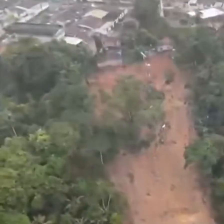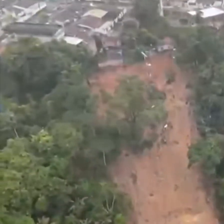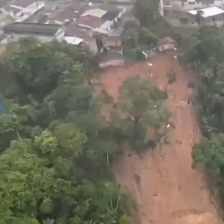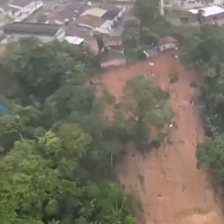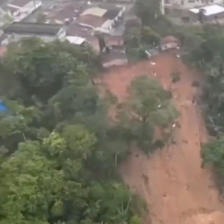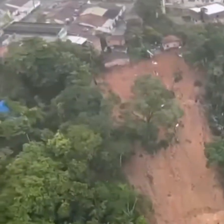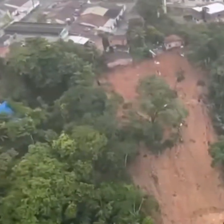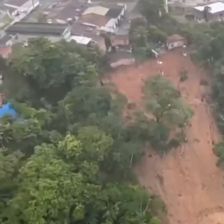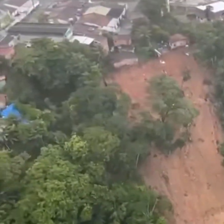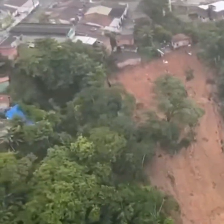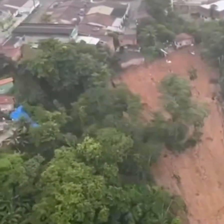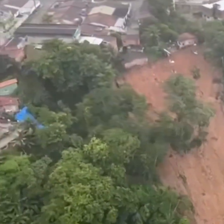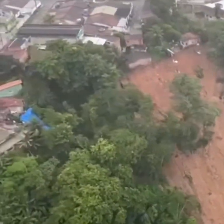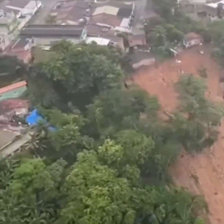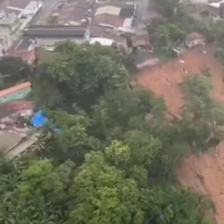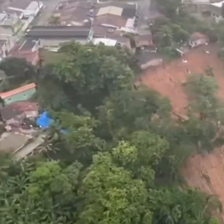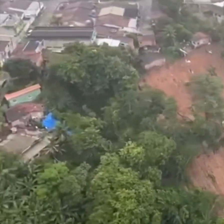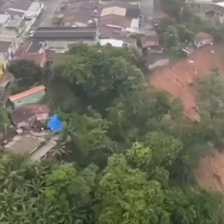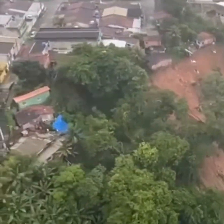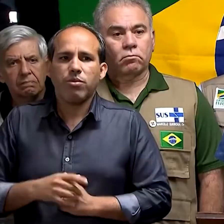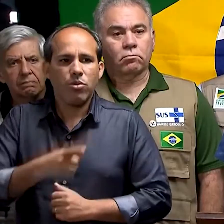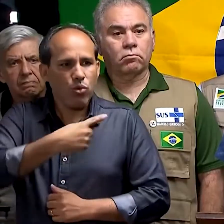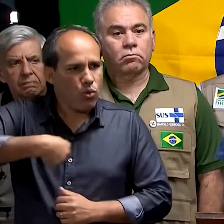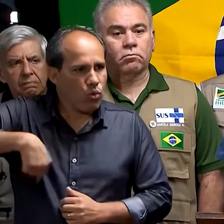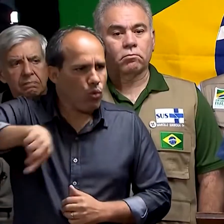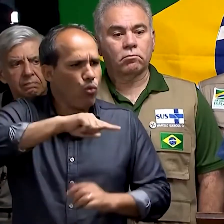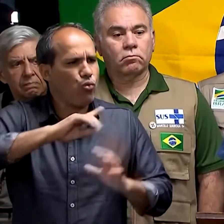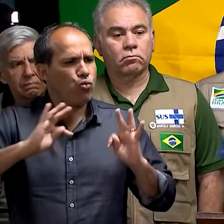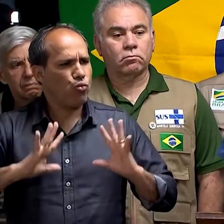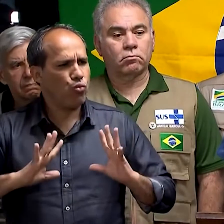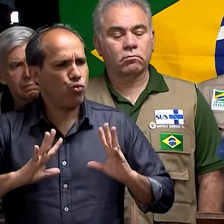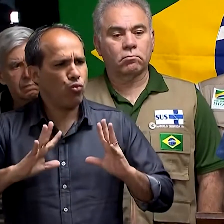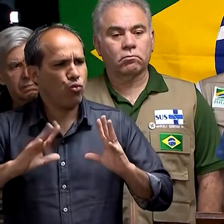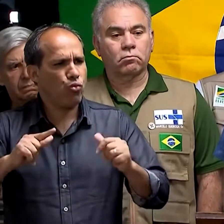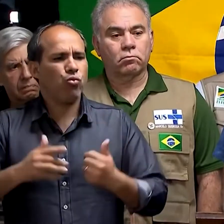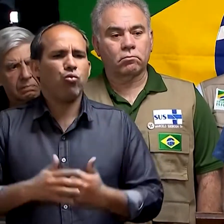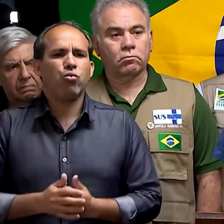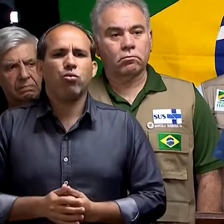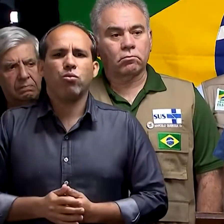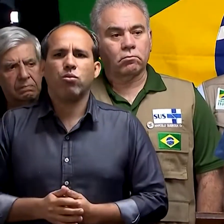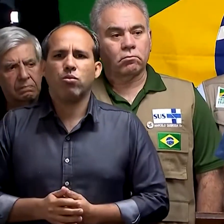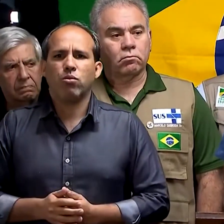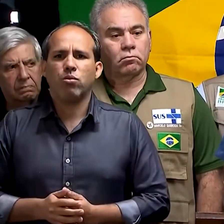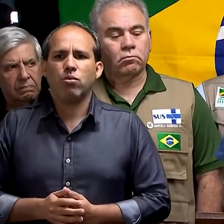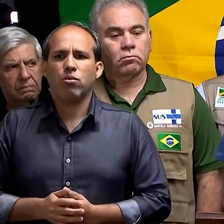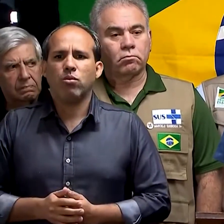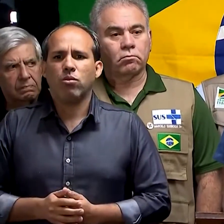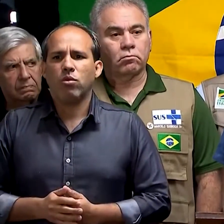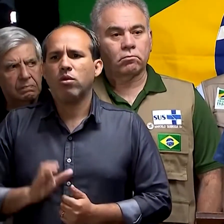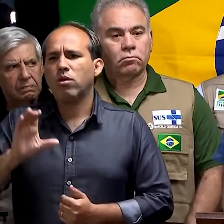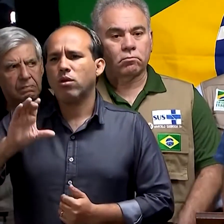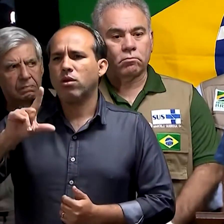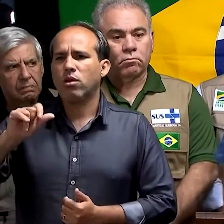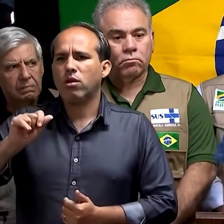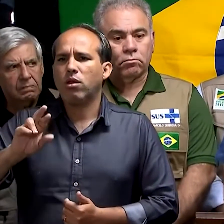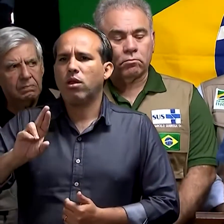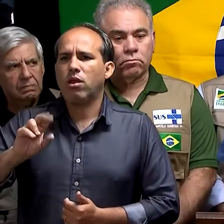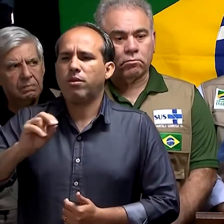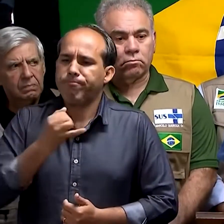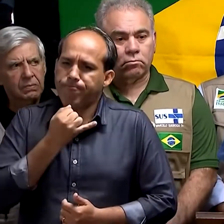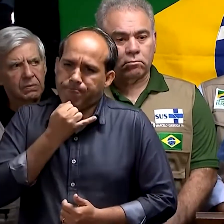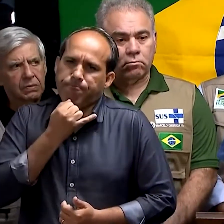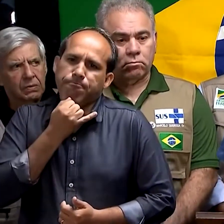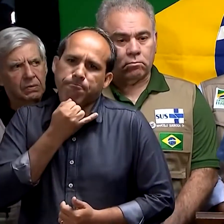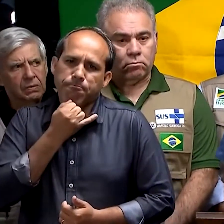deslizamentos de terra e alagamentos Em vários pontos na descida bolsonaro se juntou a ministros do governo federal e anunciou um